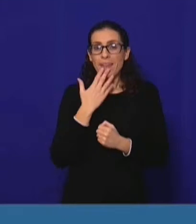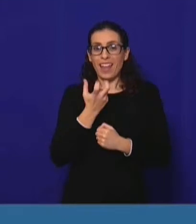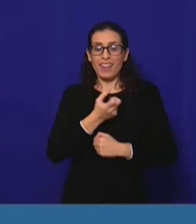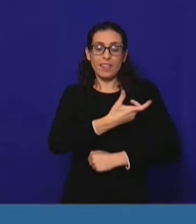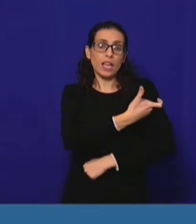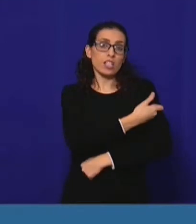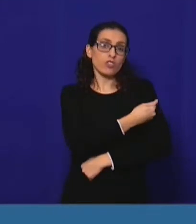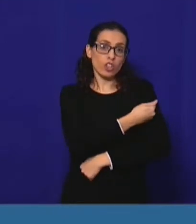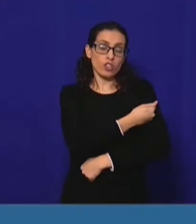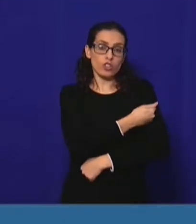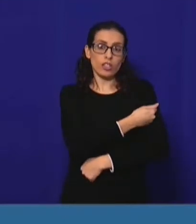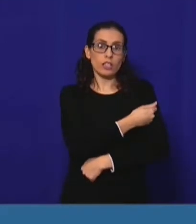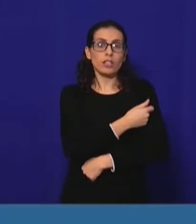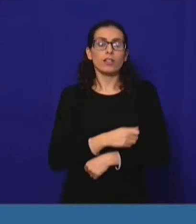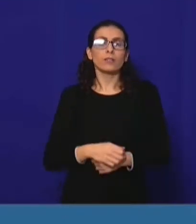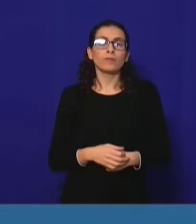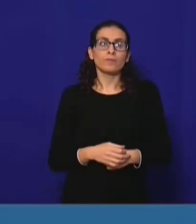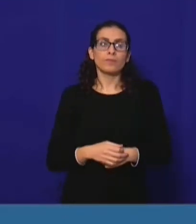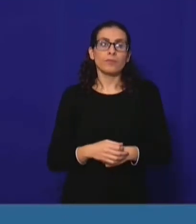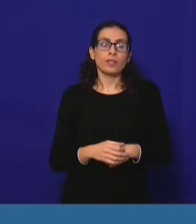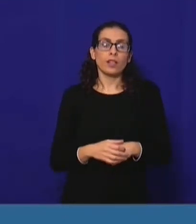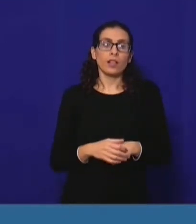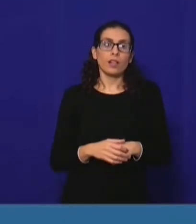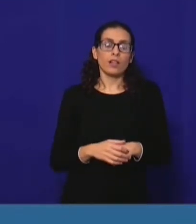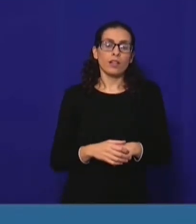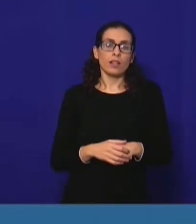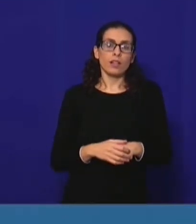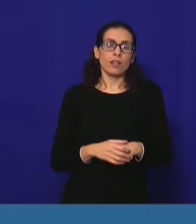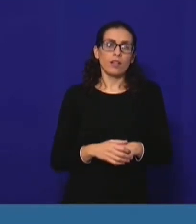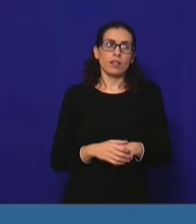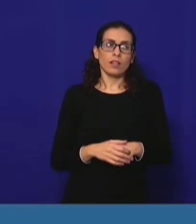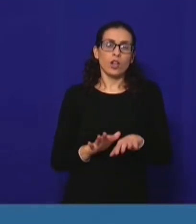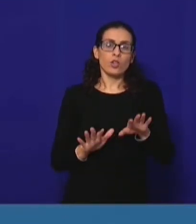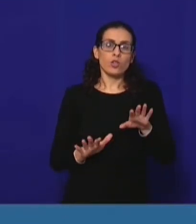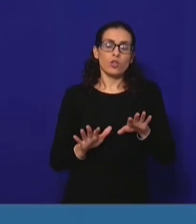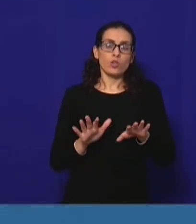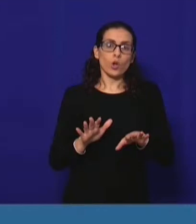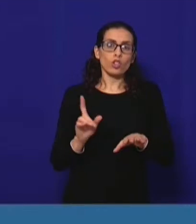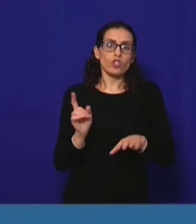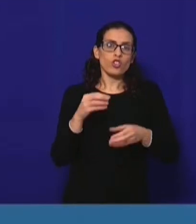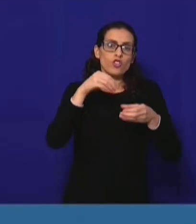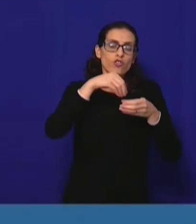it-tilqima ikollok allergies għal constituenti li kollha din it-tilqima.